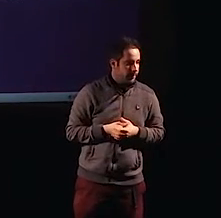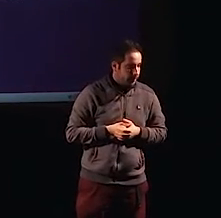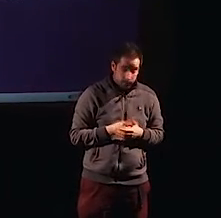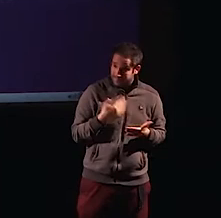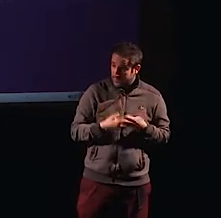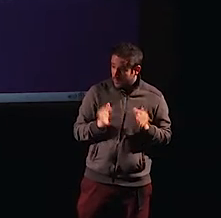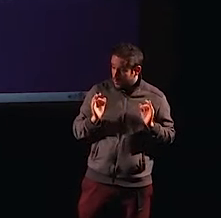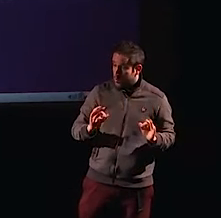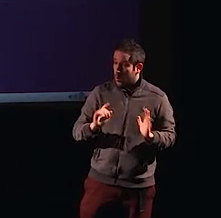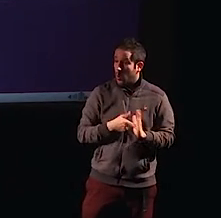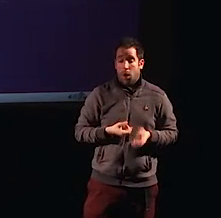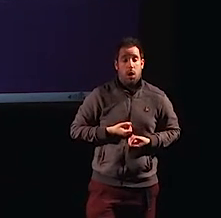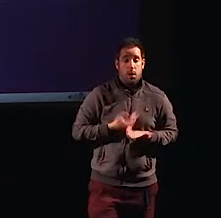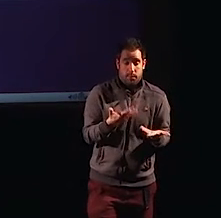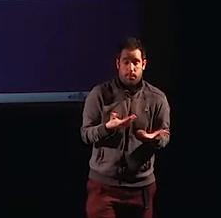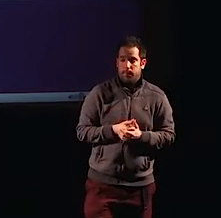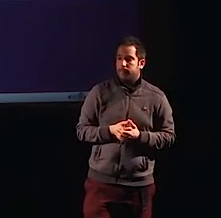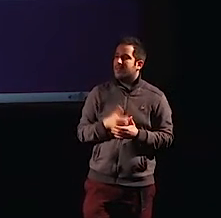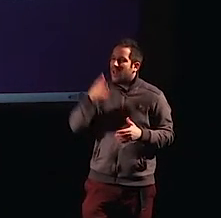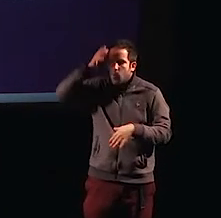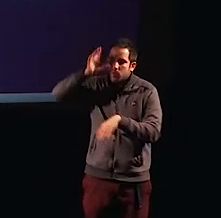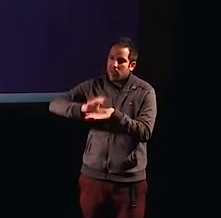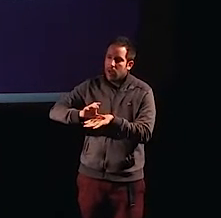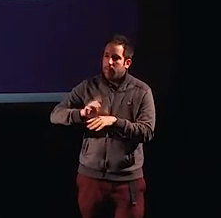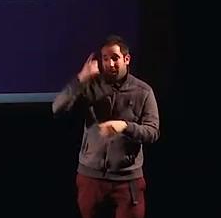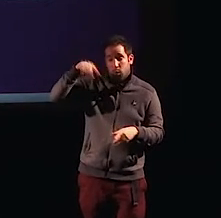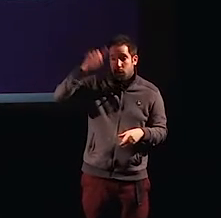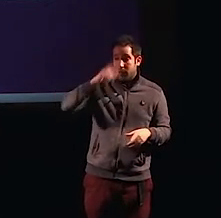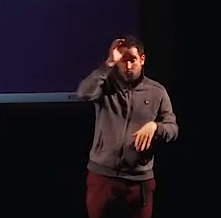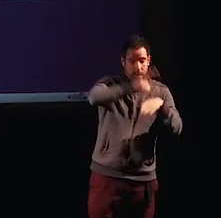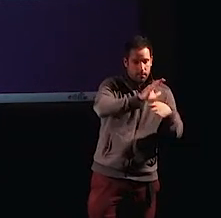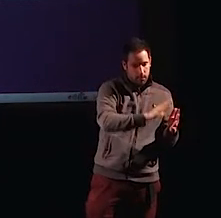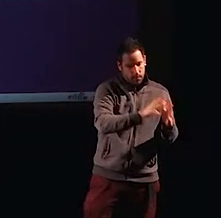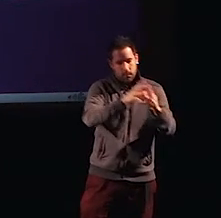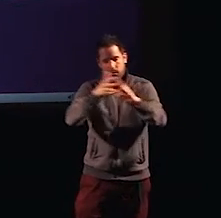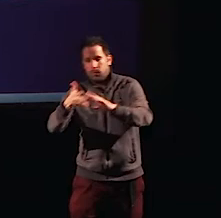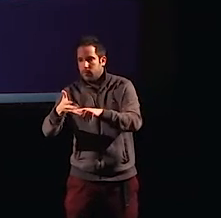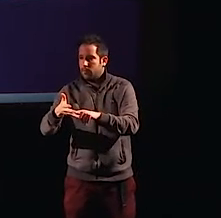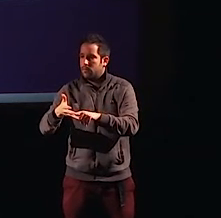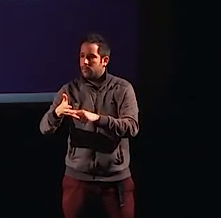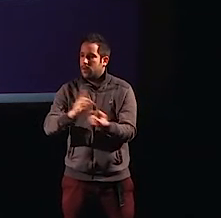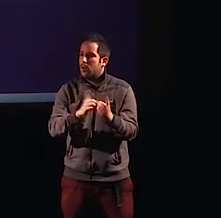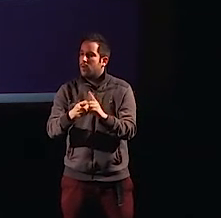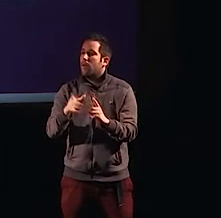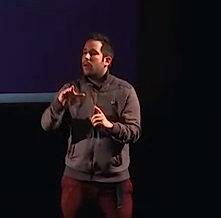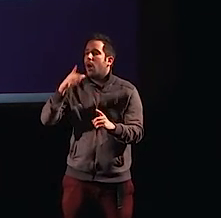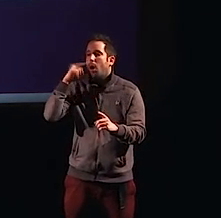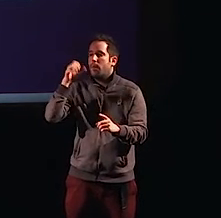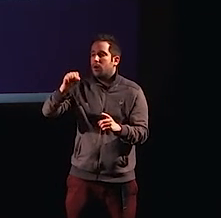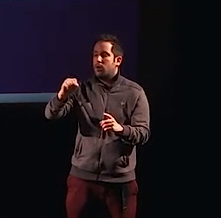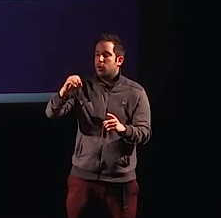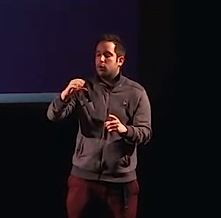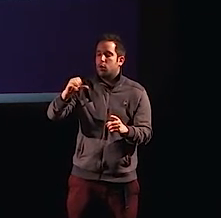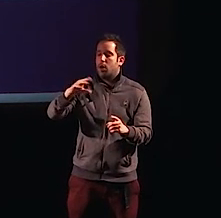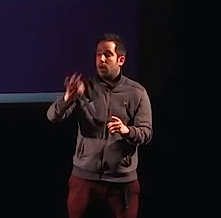Et c'est juste le droit de parler dans la cité. En fait, ce concept s'est déplacé dans la philosophie pour devenir, avec Socrate, le courage de